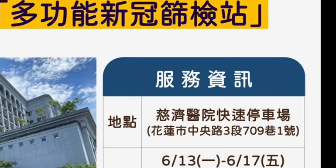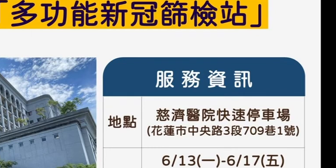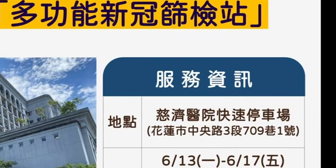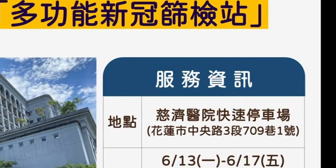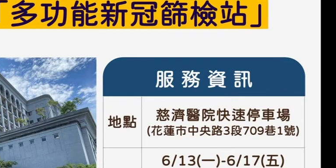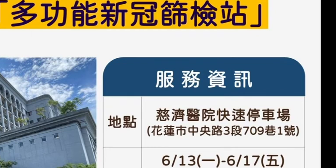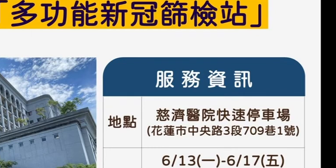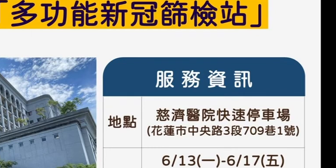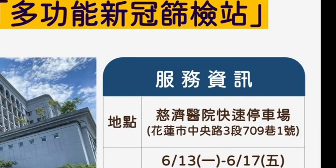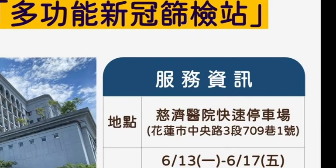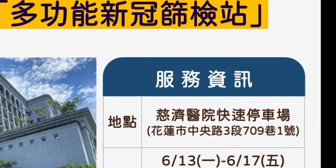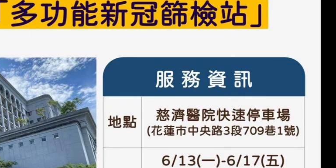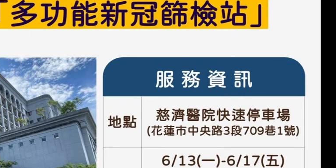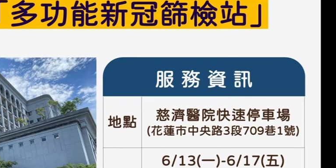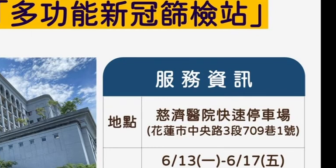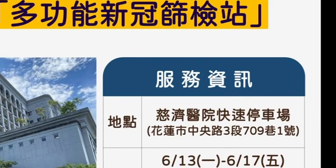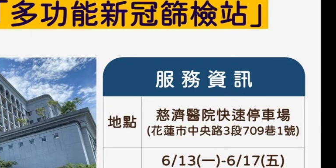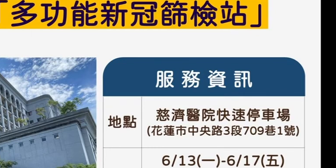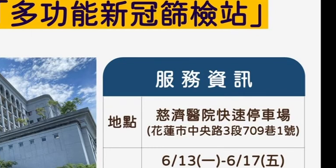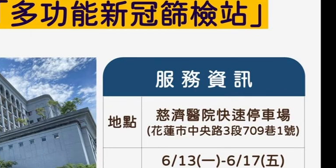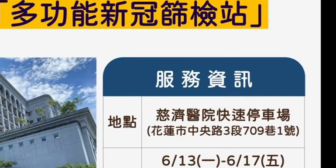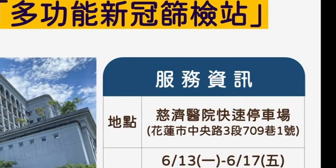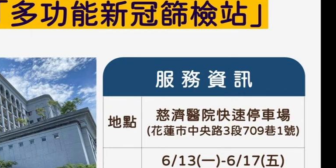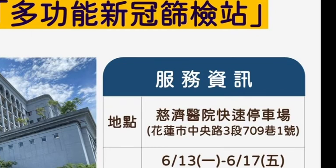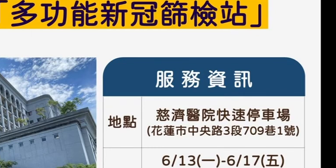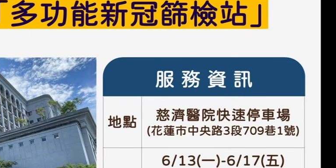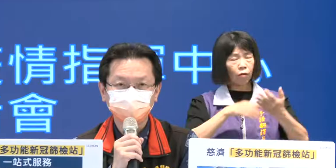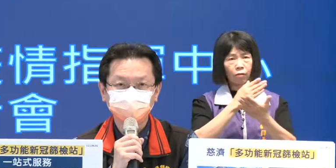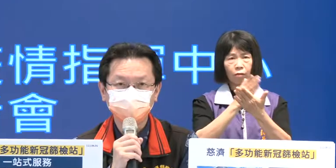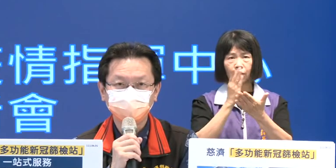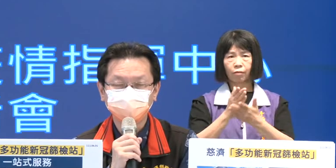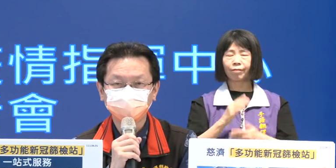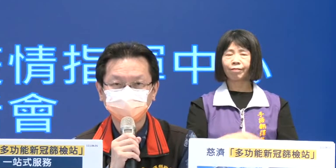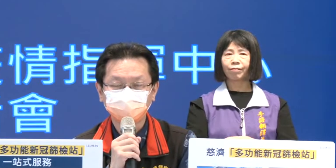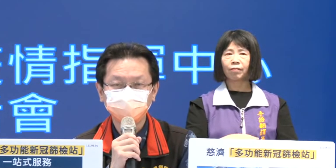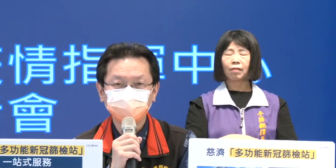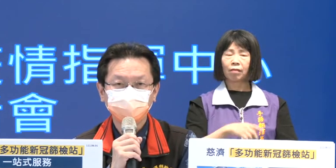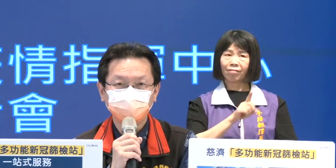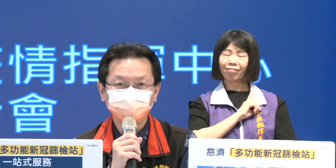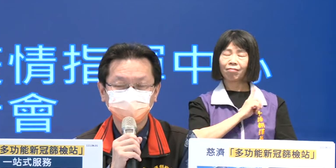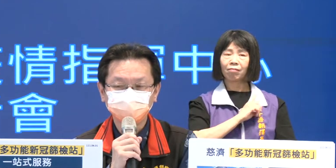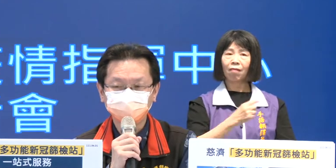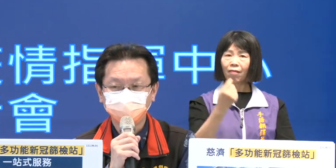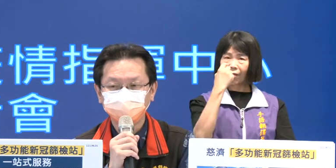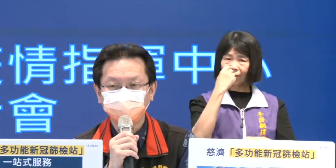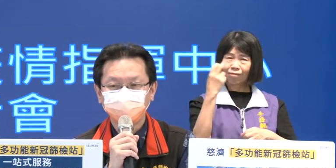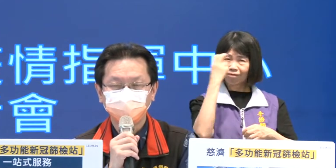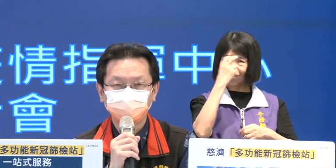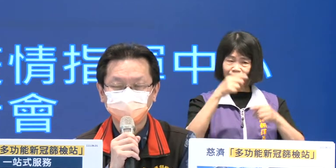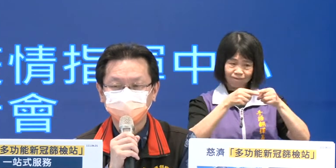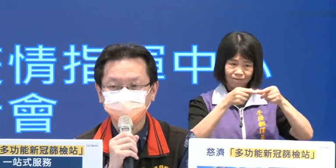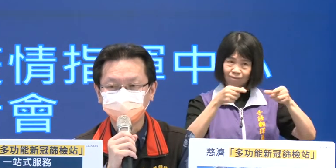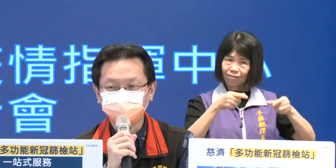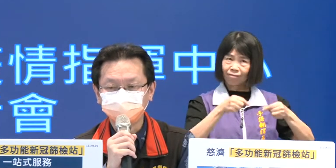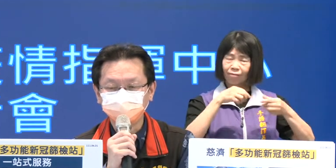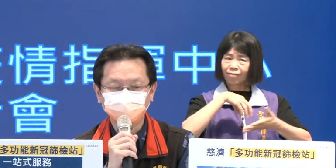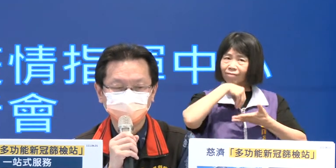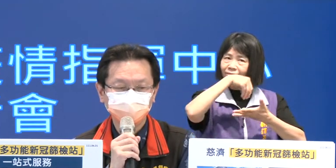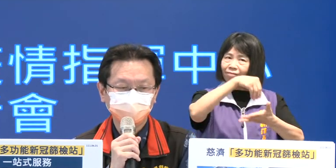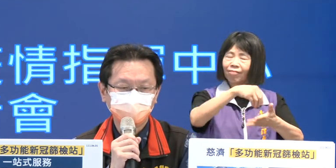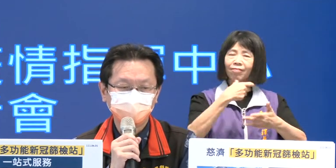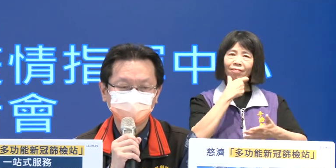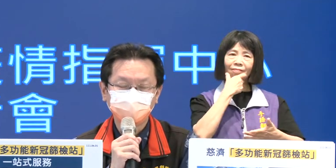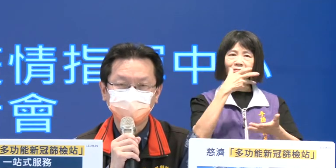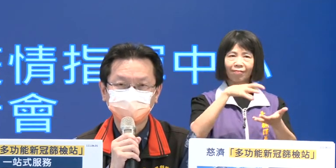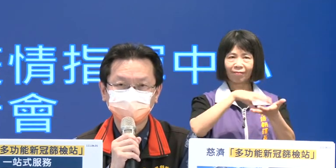务，从筛检到拿药都可以迅速解决。也请家长可以至63家药局领取免费的儿